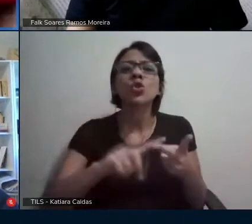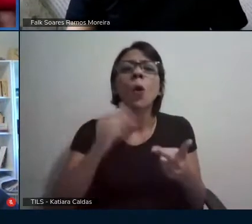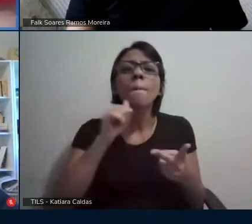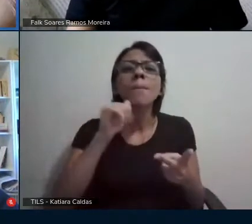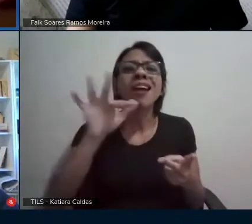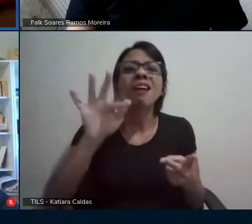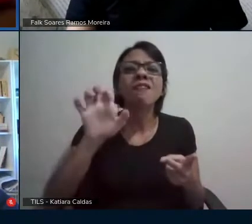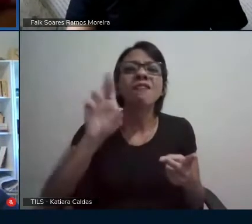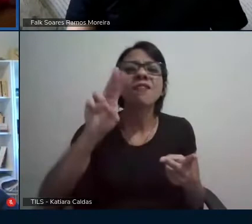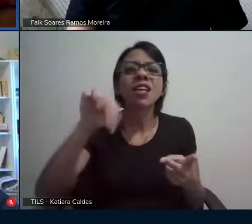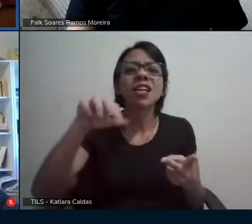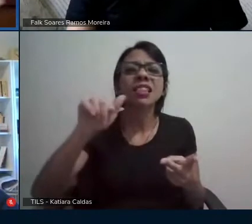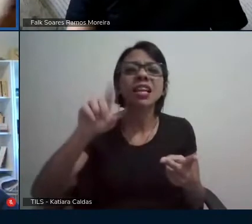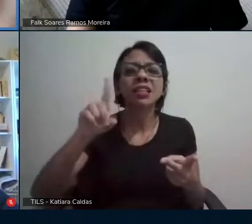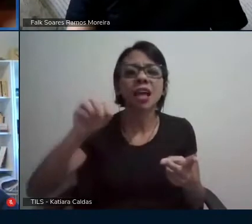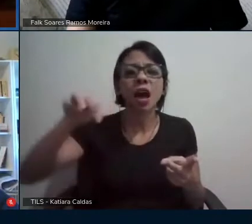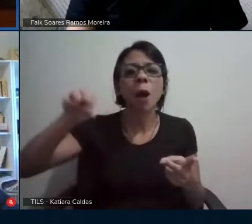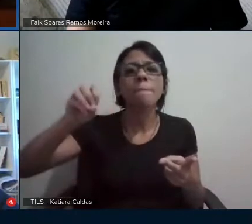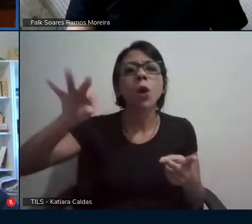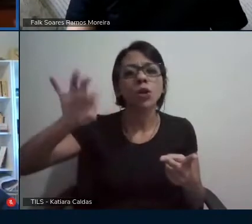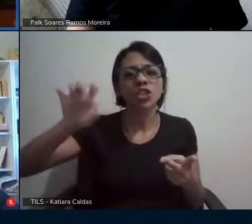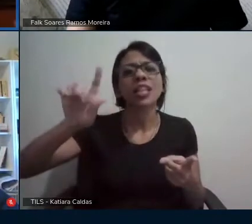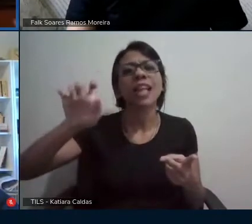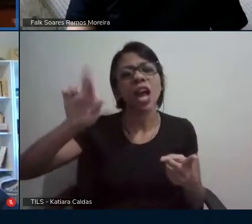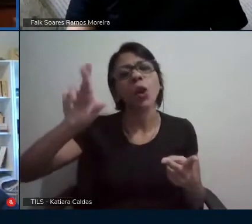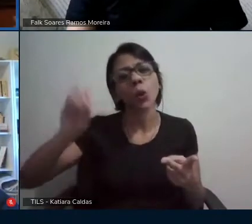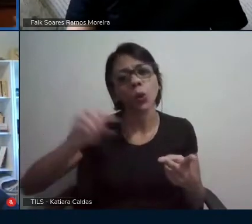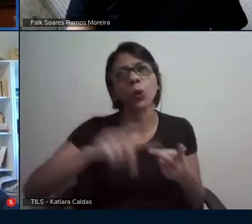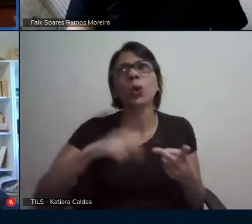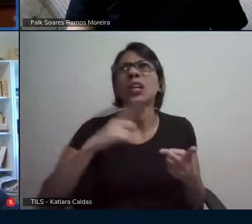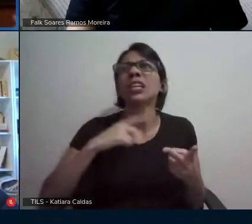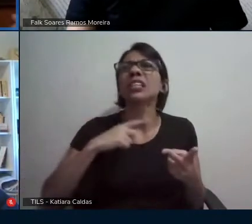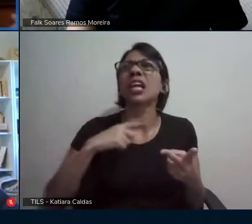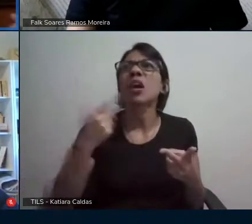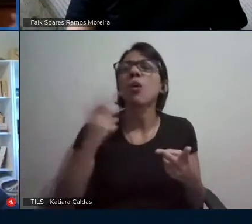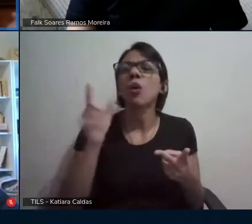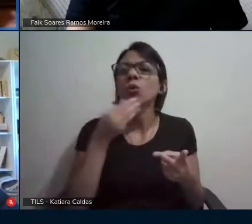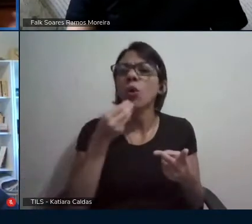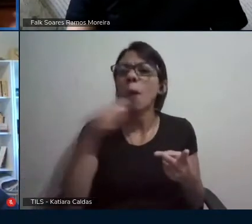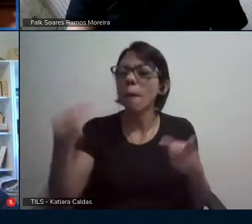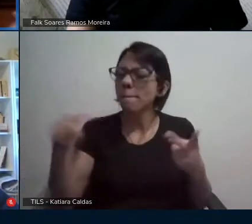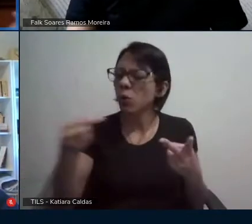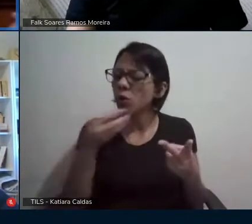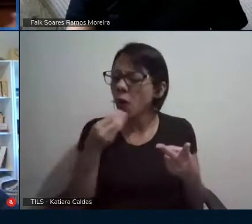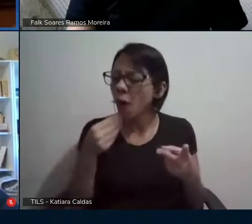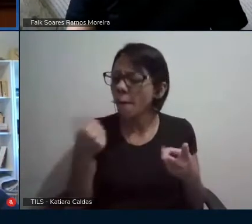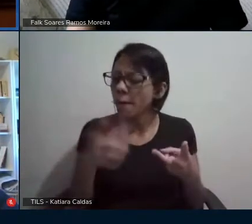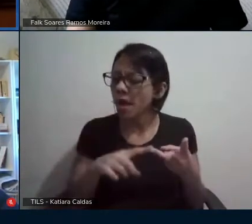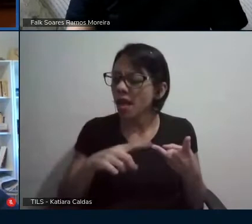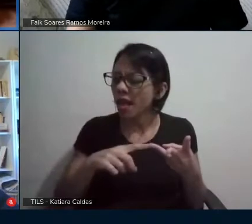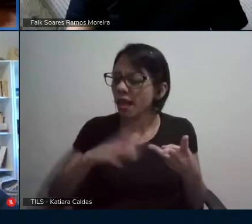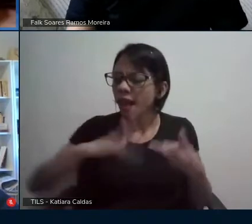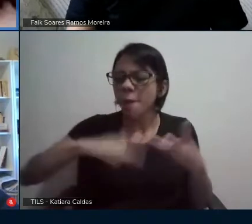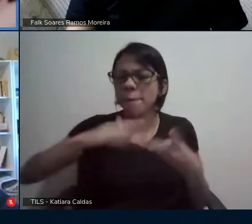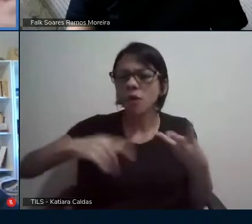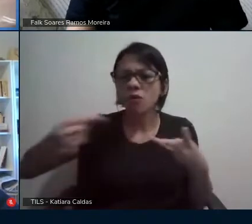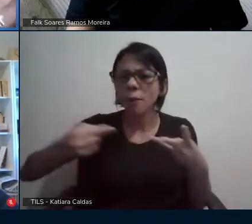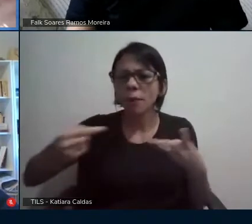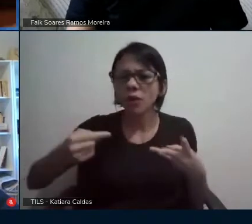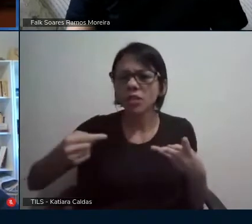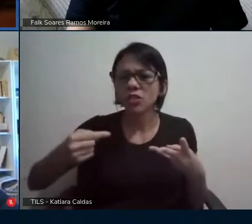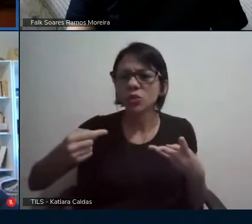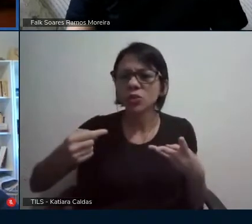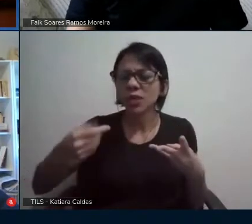Fernanda Montenegro, tem o político, o político não, é sim, o profissional político, que não